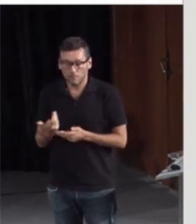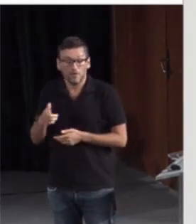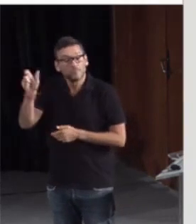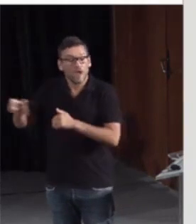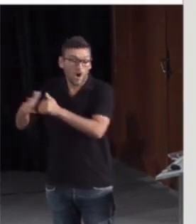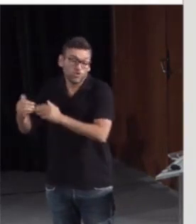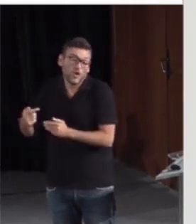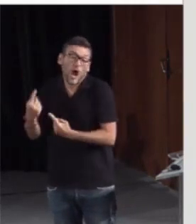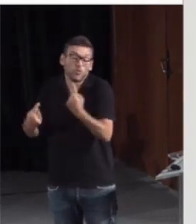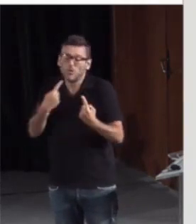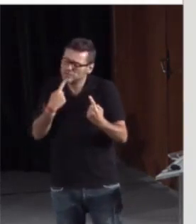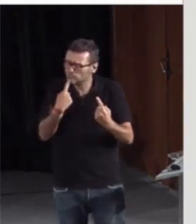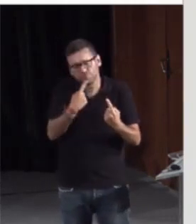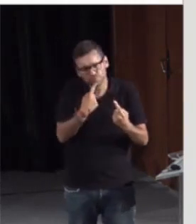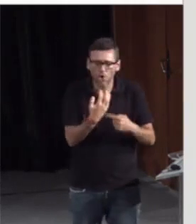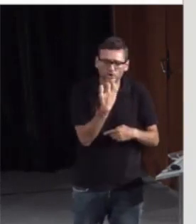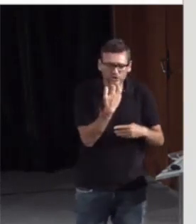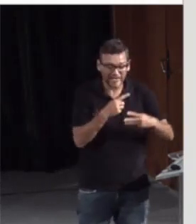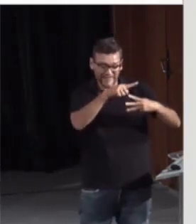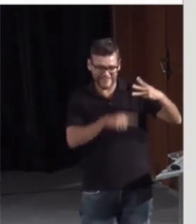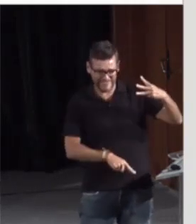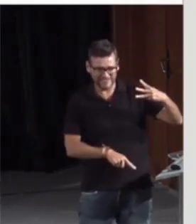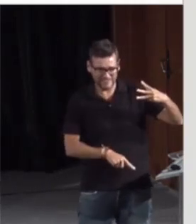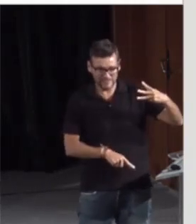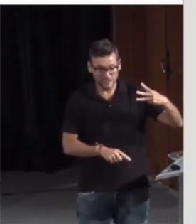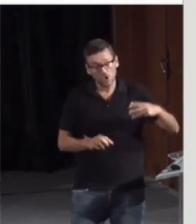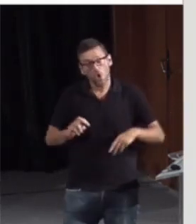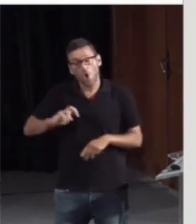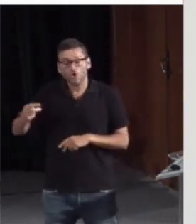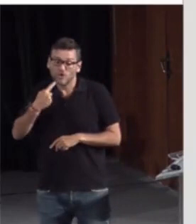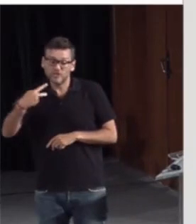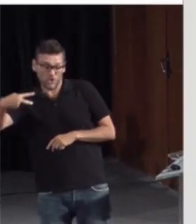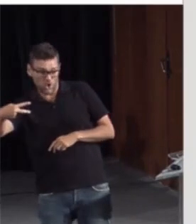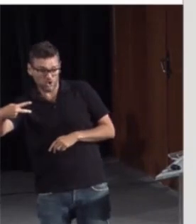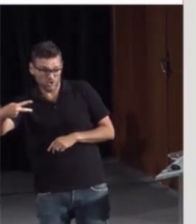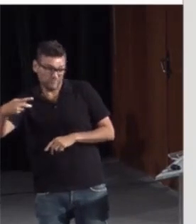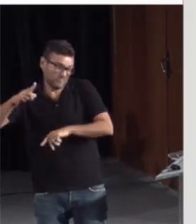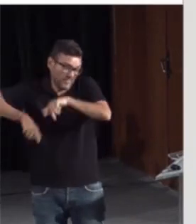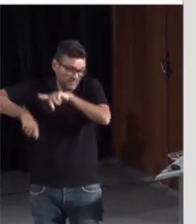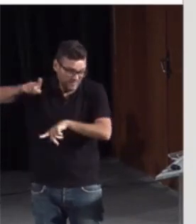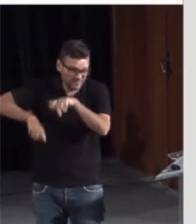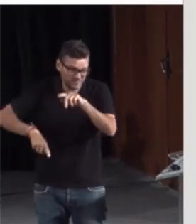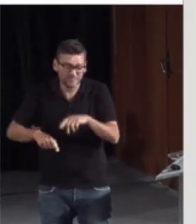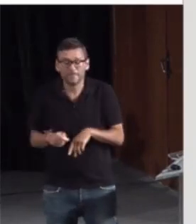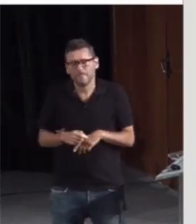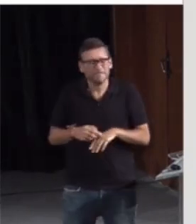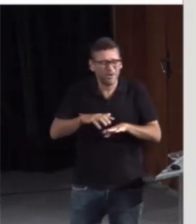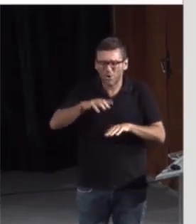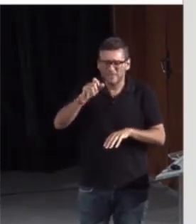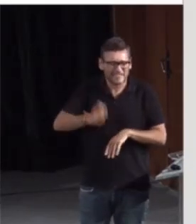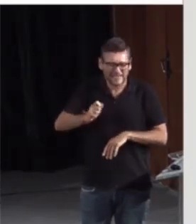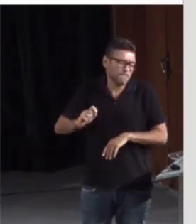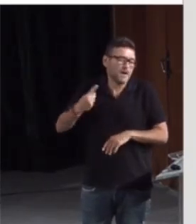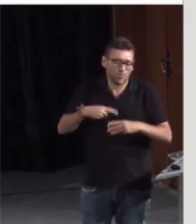condicionales. Algunos autores hacen mención a que existe una tricotomía de condicionales y otros hacen